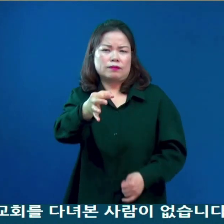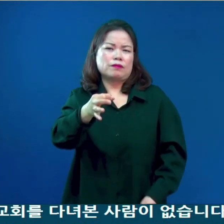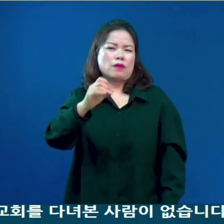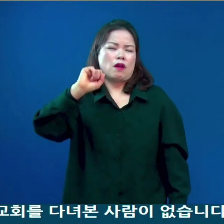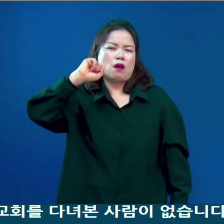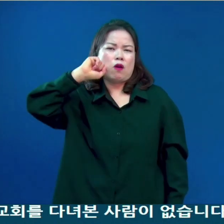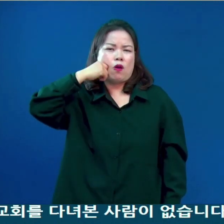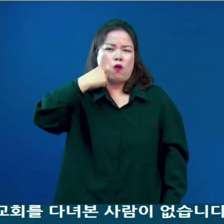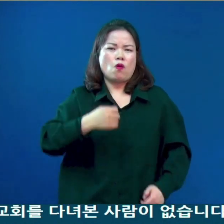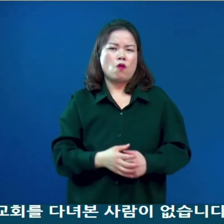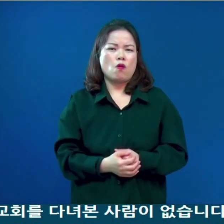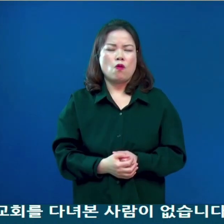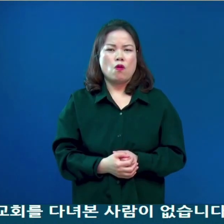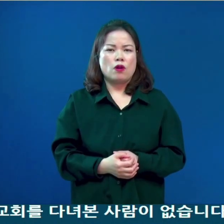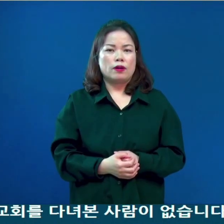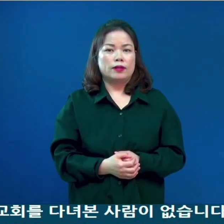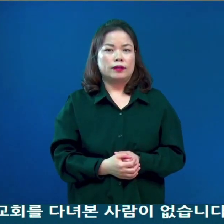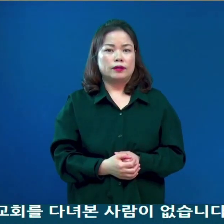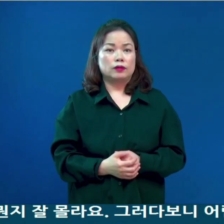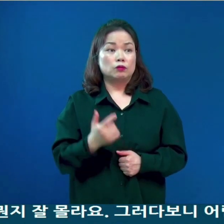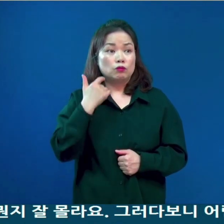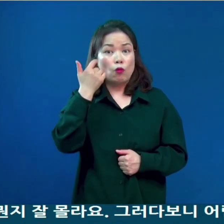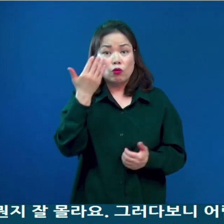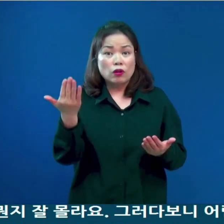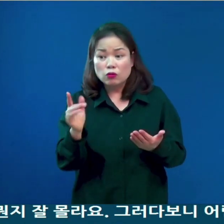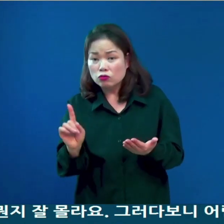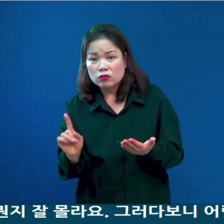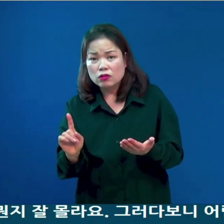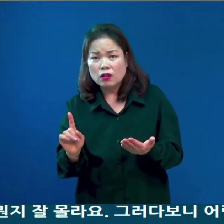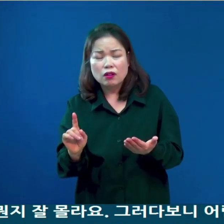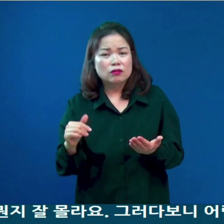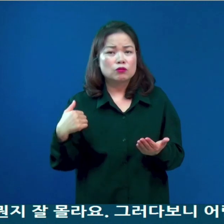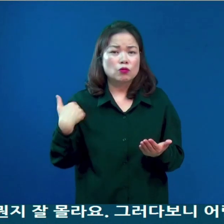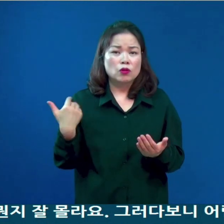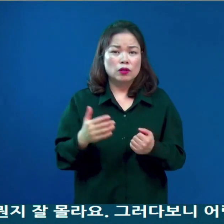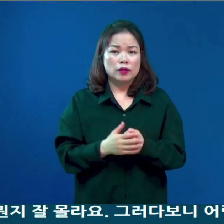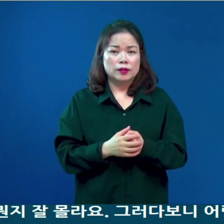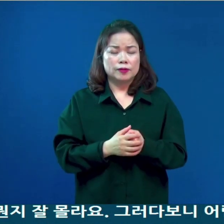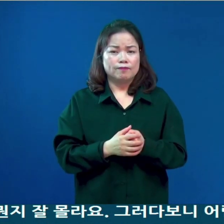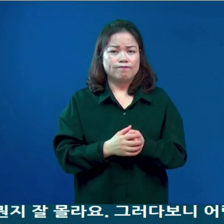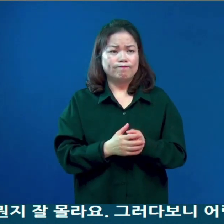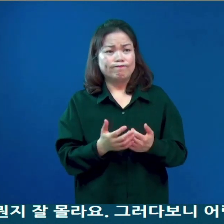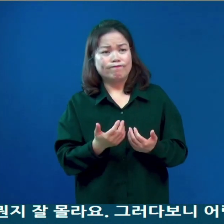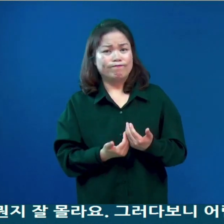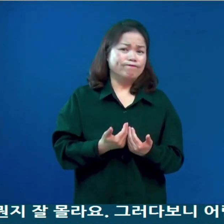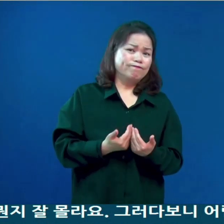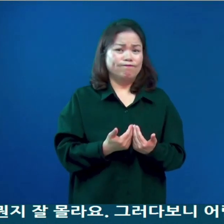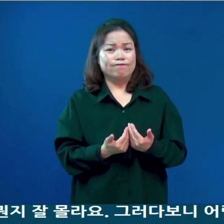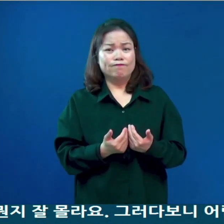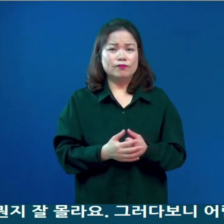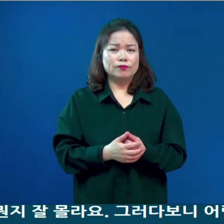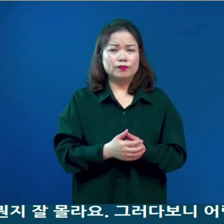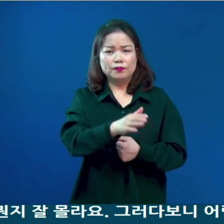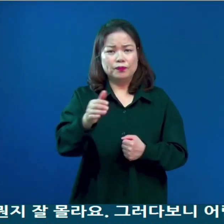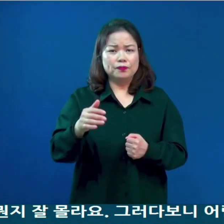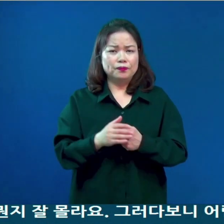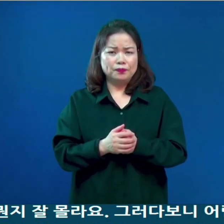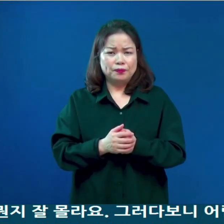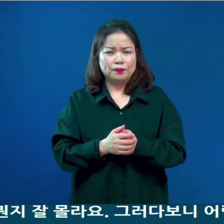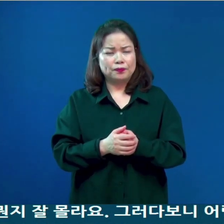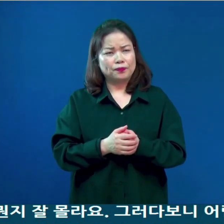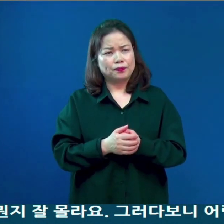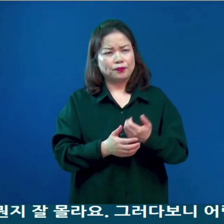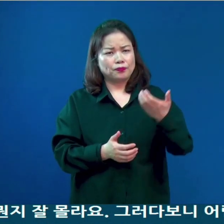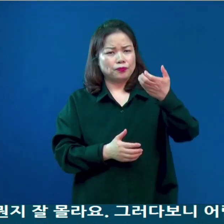없어요. 그리고 목회를 어떻게 해야 될지를 잘 몰라요. 좌충우돌하고 있습니다. 그래도